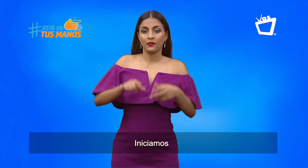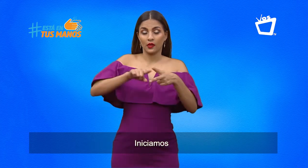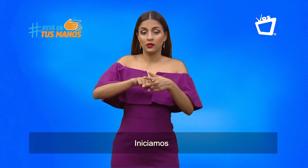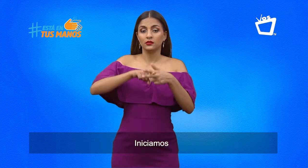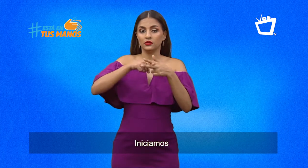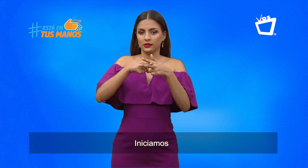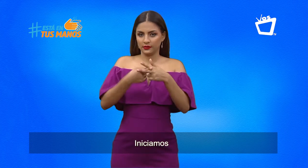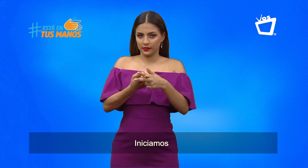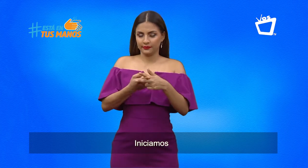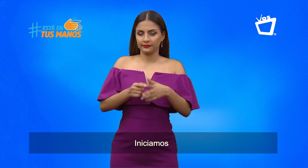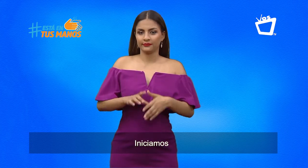iniciamos